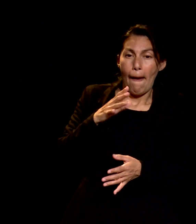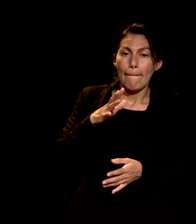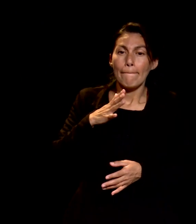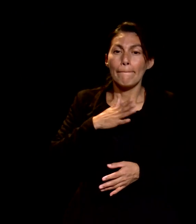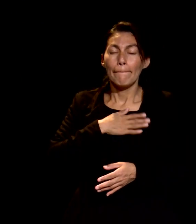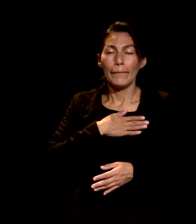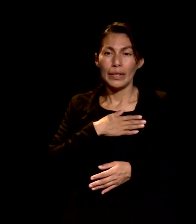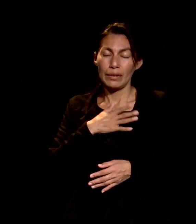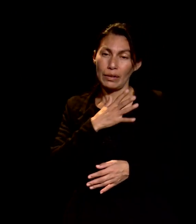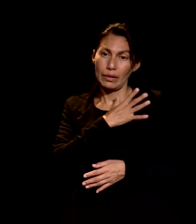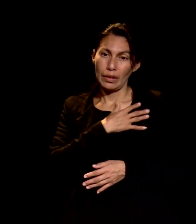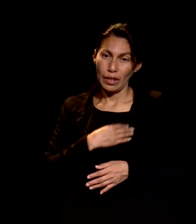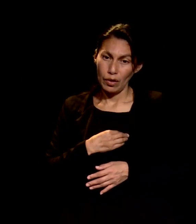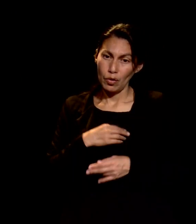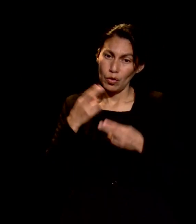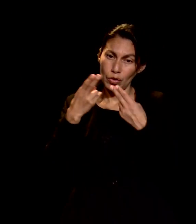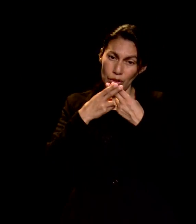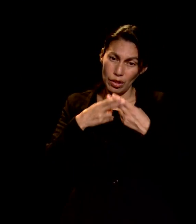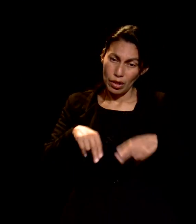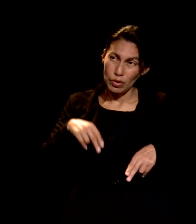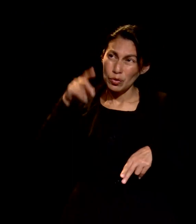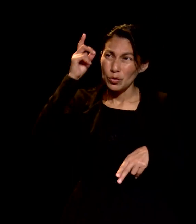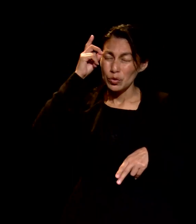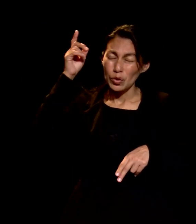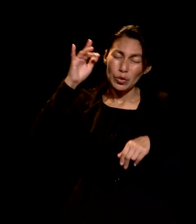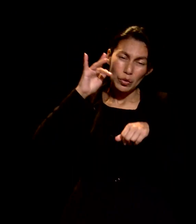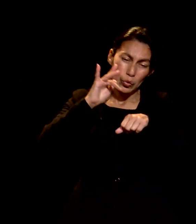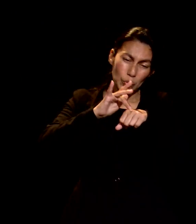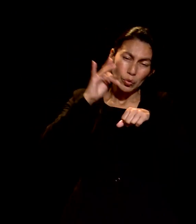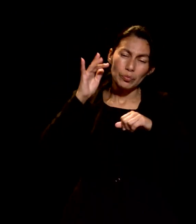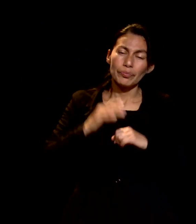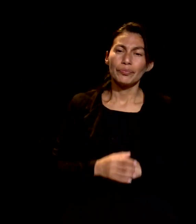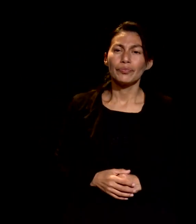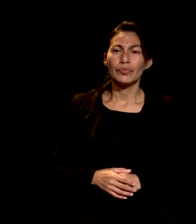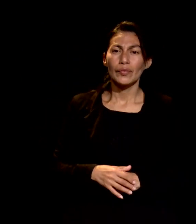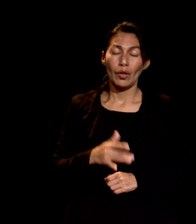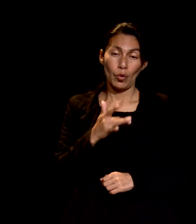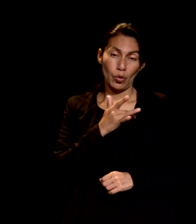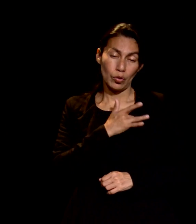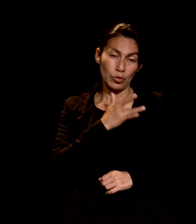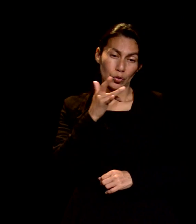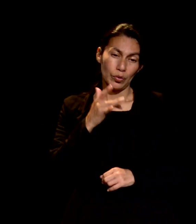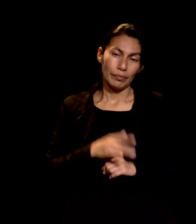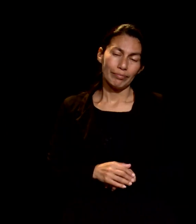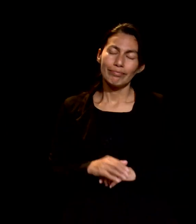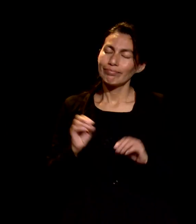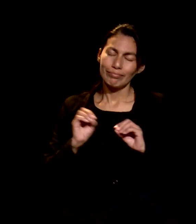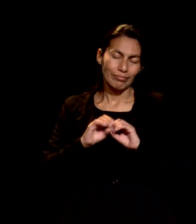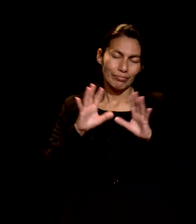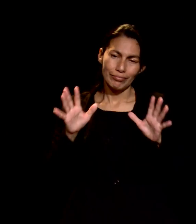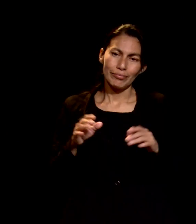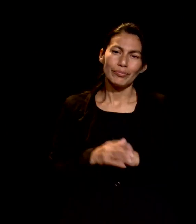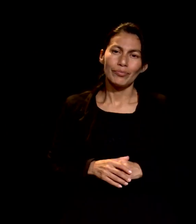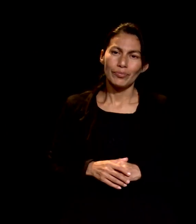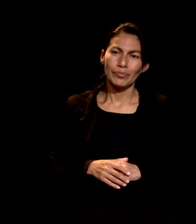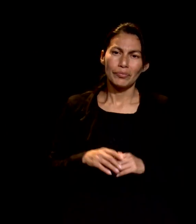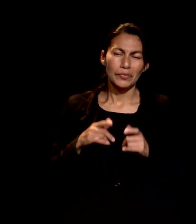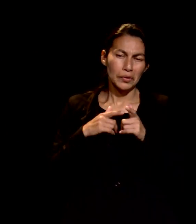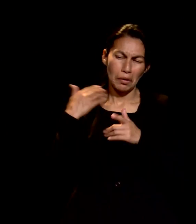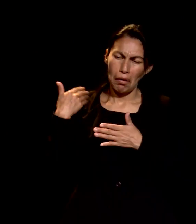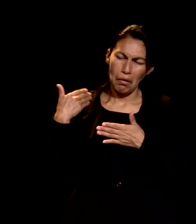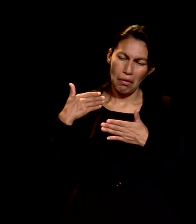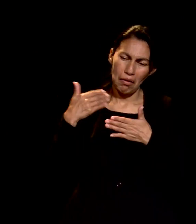De mis hijos Y nietos Claro que si Minerva Desde hace varias semanas Hemos estado orando por esto